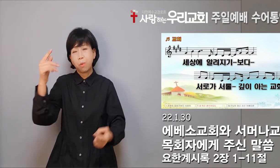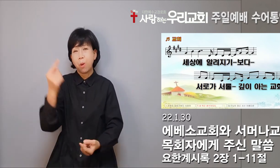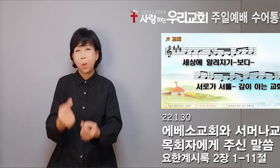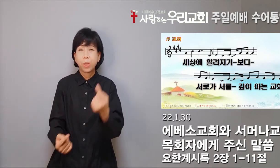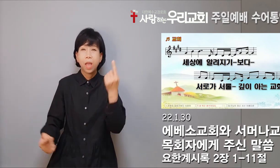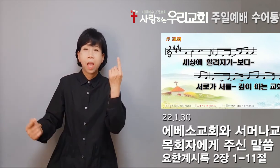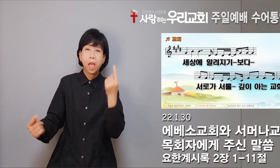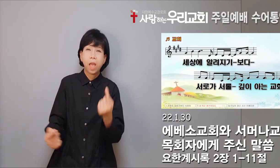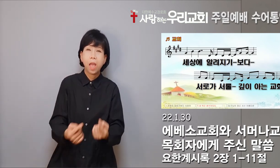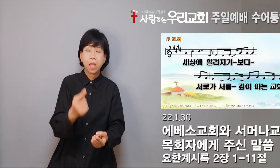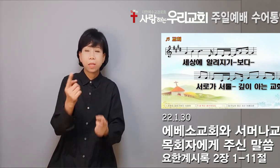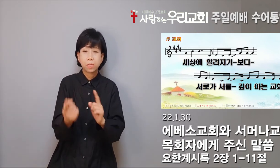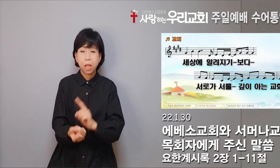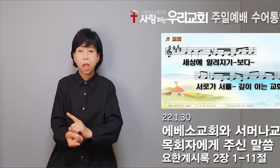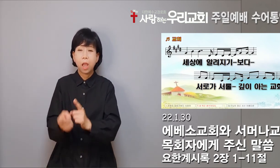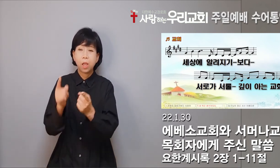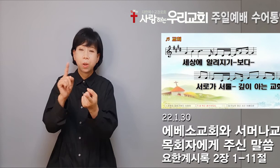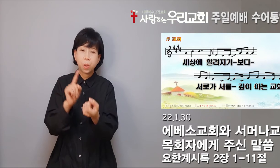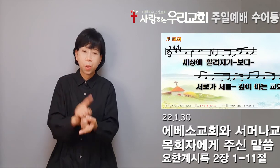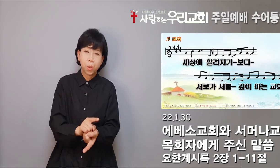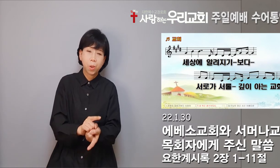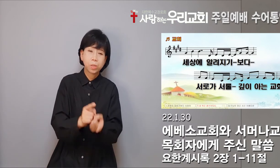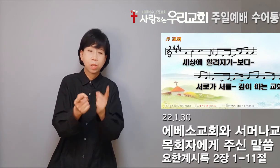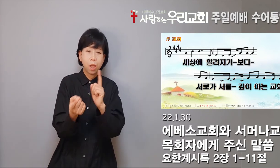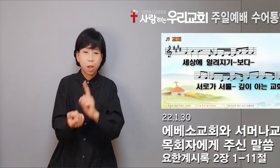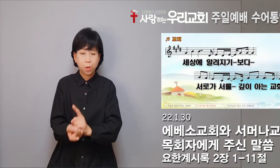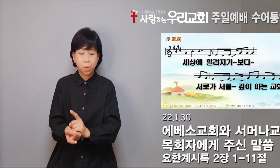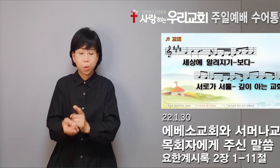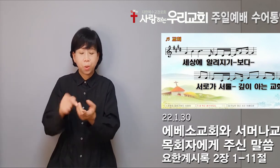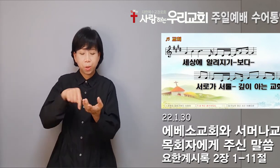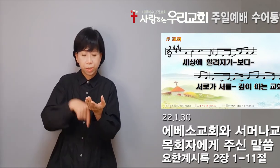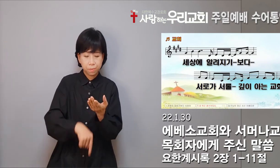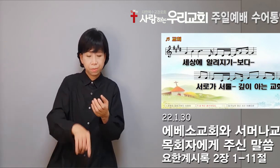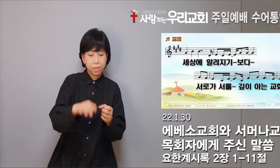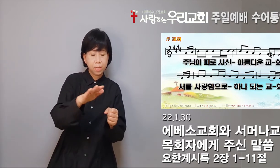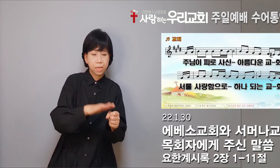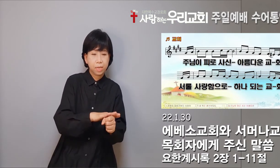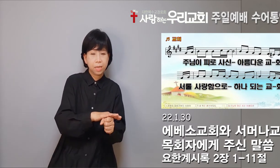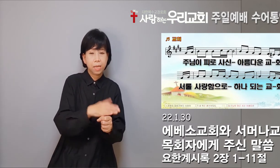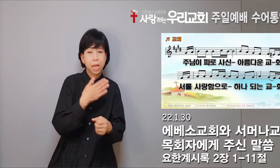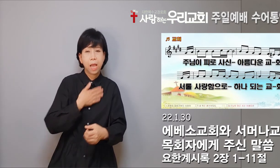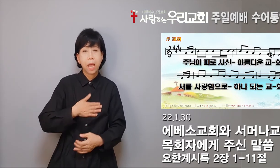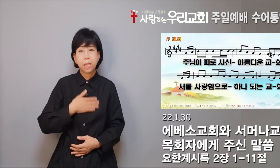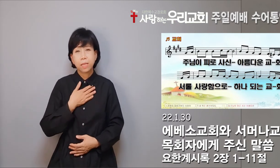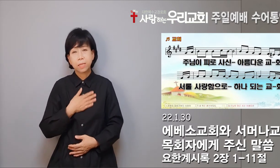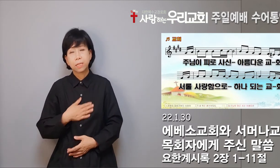알려지기보다 서로가 서로 깊이 아는